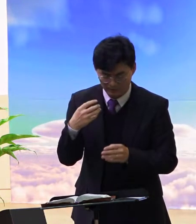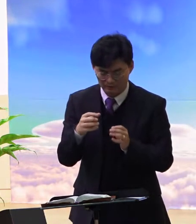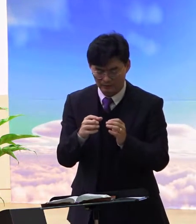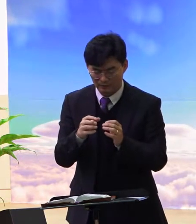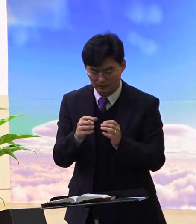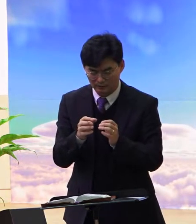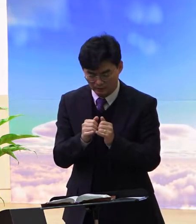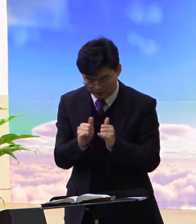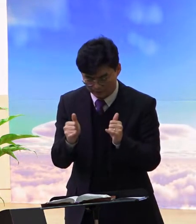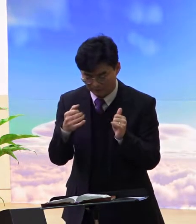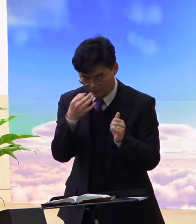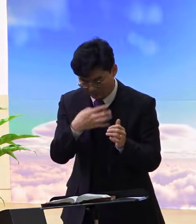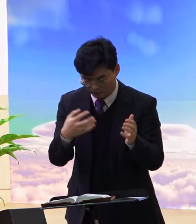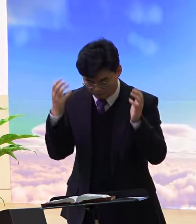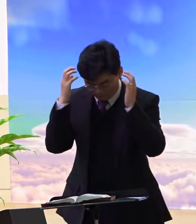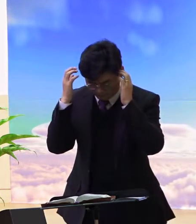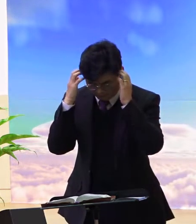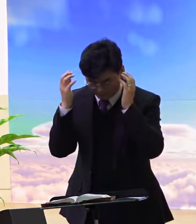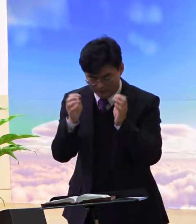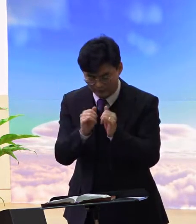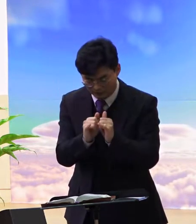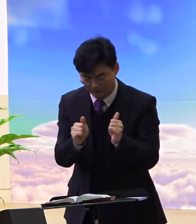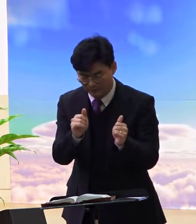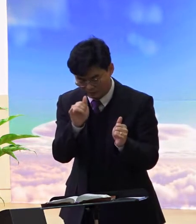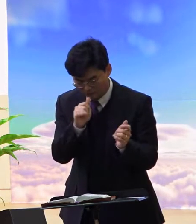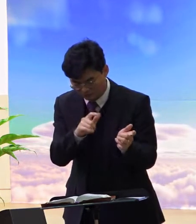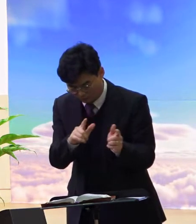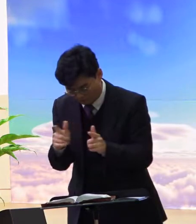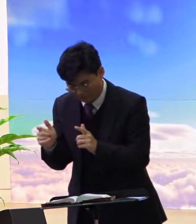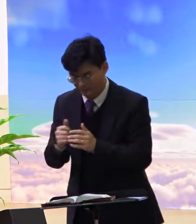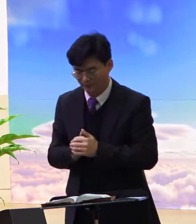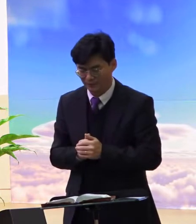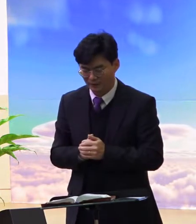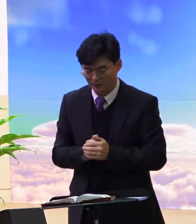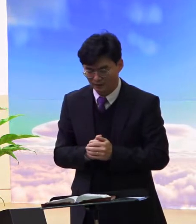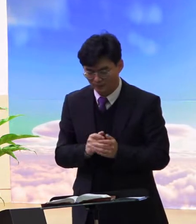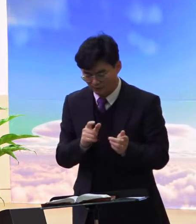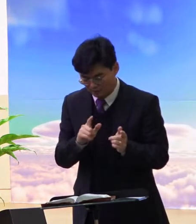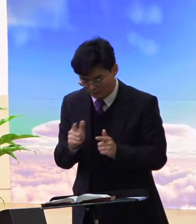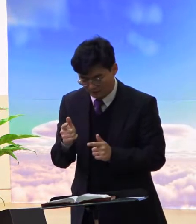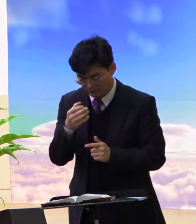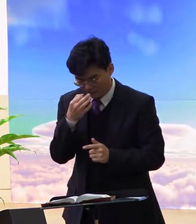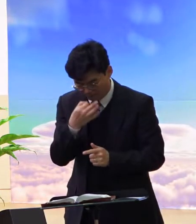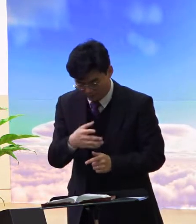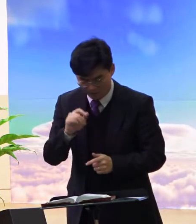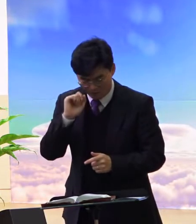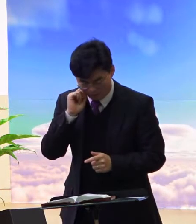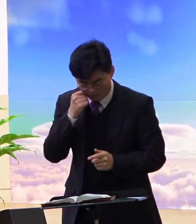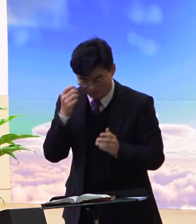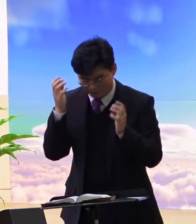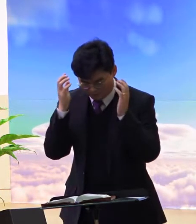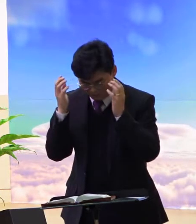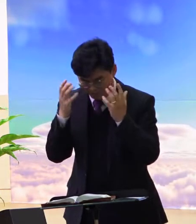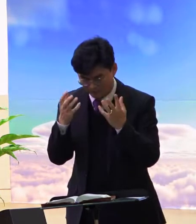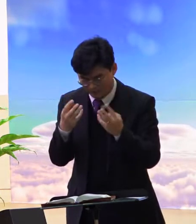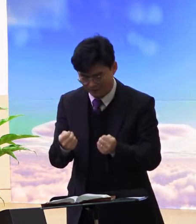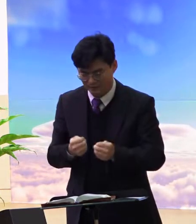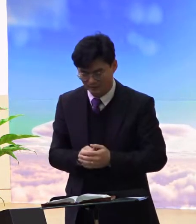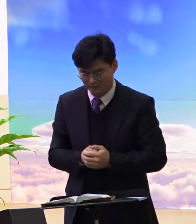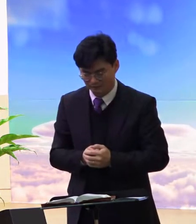무관심이나 열악한 환경이 아닌 반복적인 무상 원조로 인한 다윗 의지를 꺾은 서방의 자본이